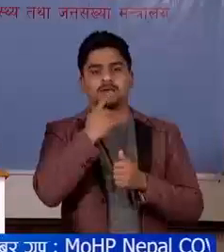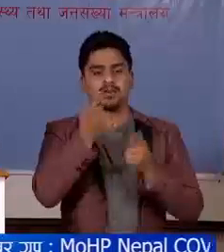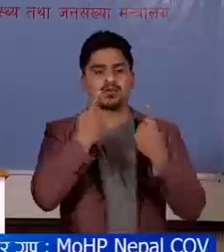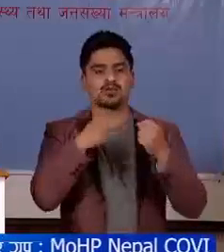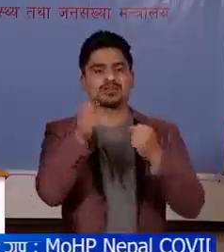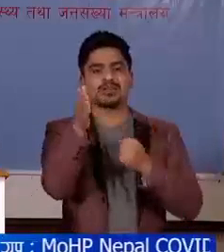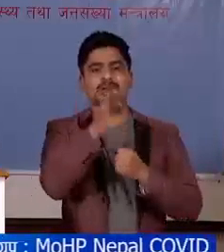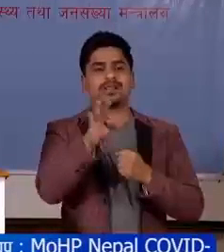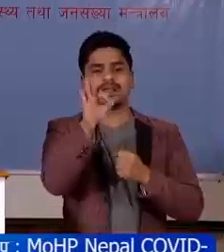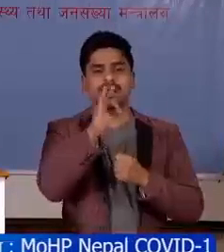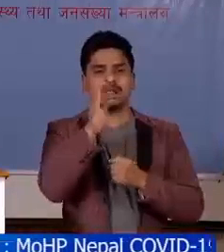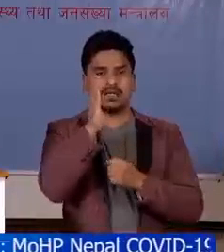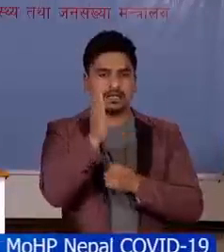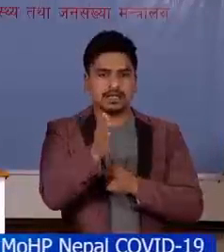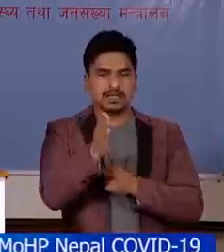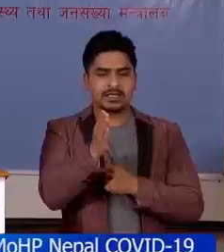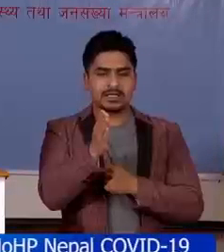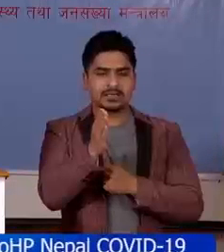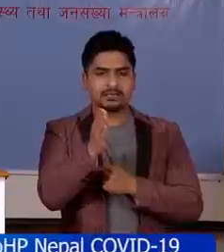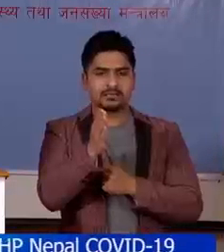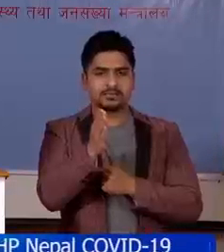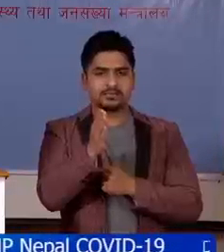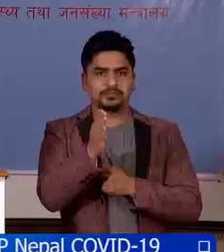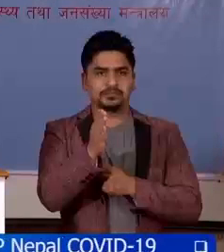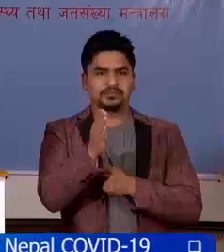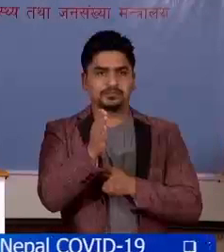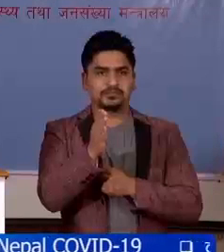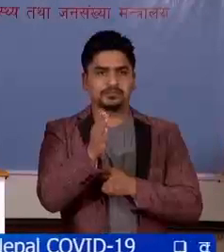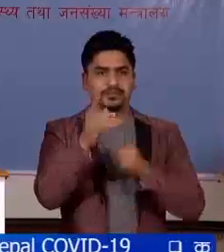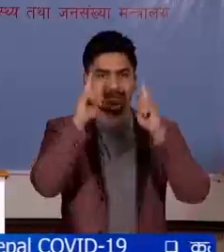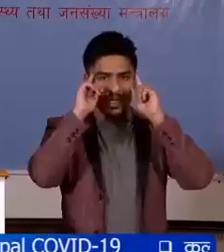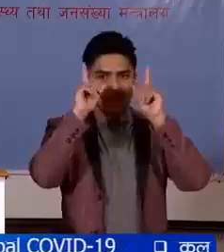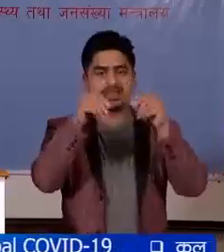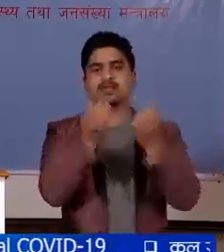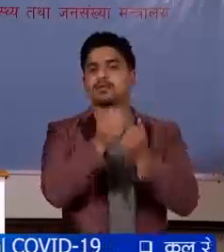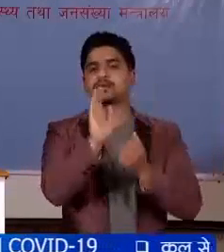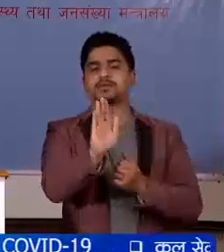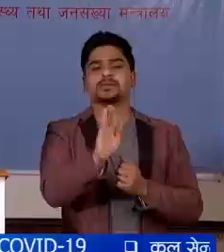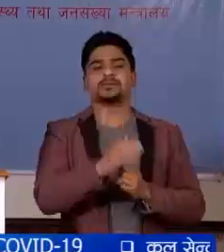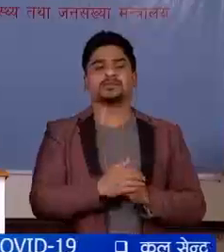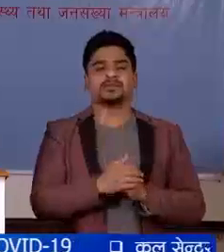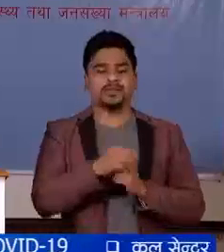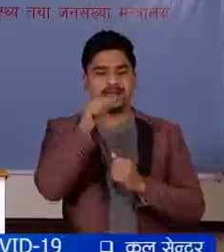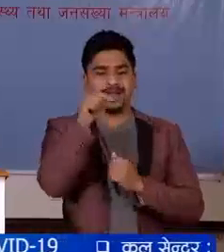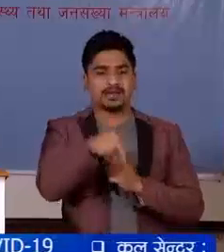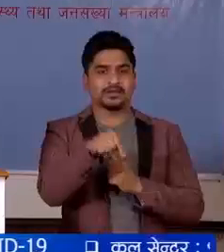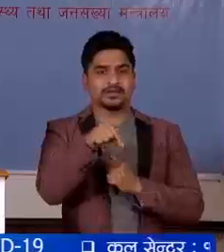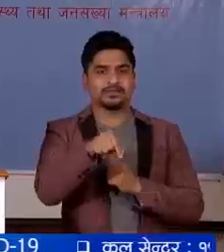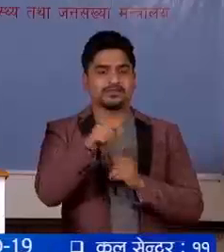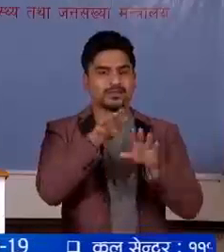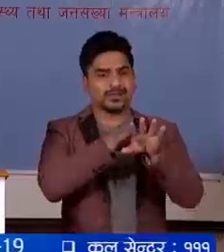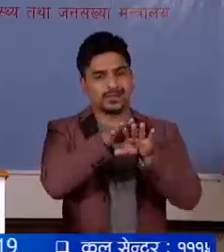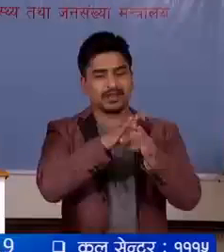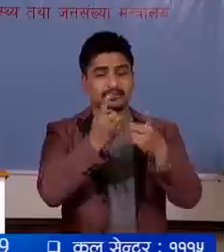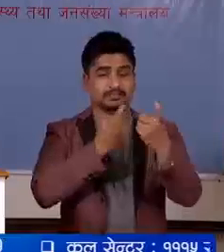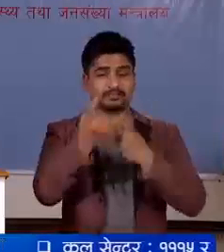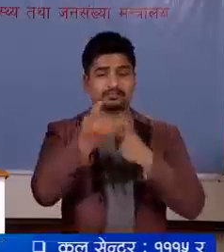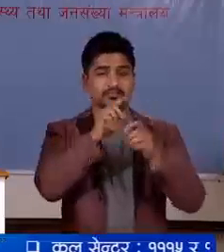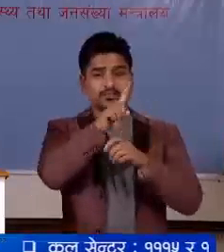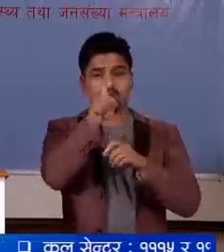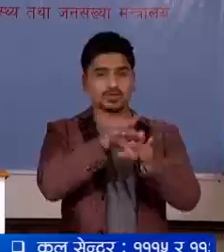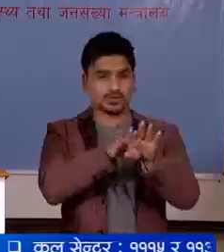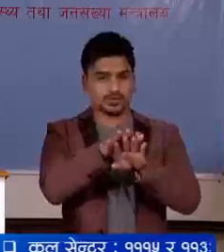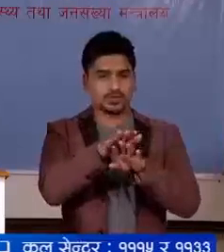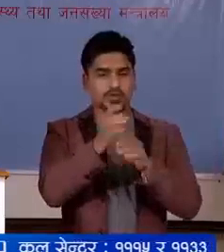स्वास्तितत था जन संख्या मंतरा आला एल्रे असा गरेको छहाँ आजक देरेहिले स्वाद्नु भयक को